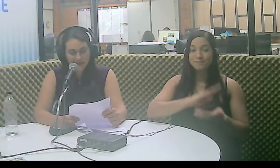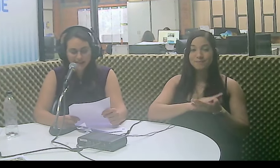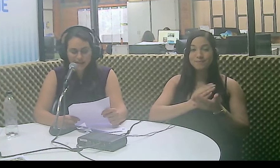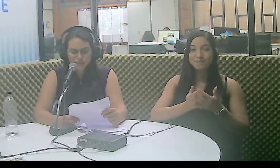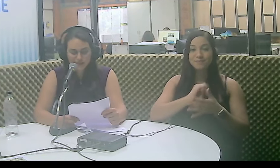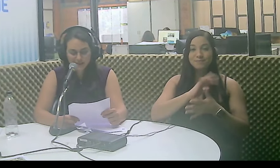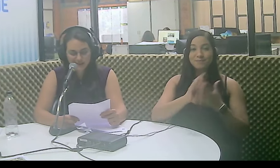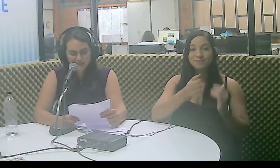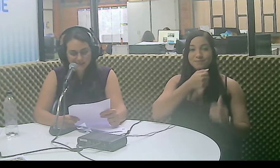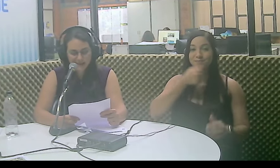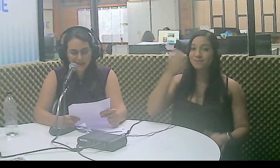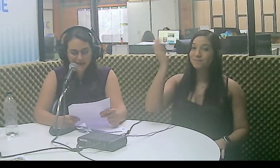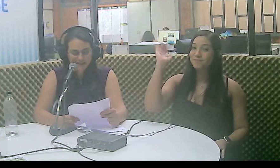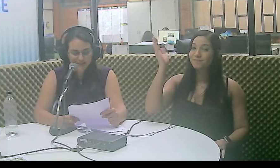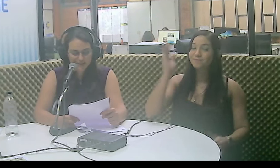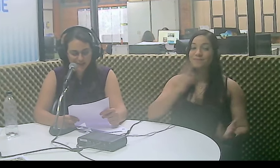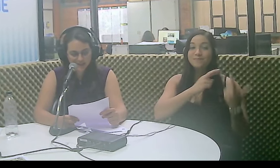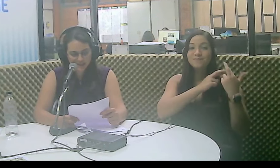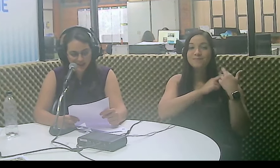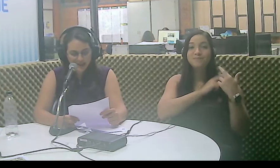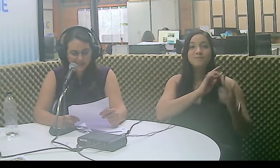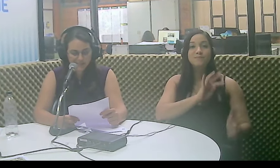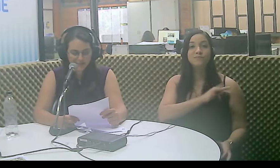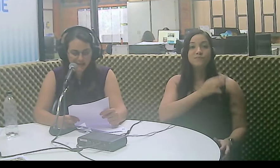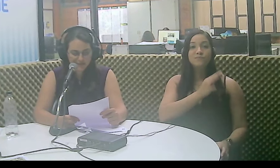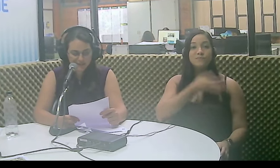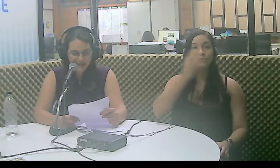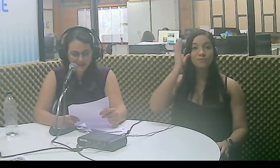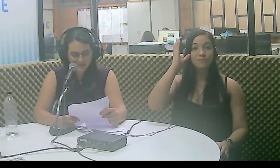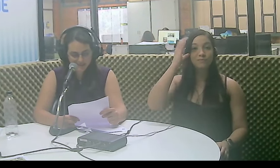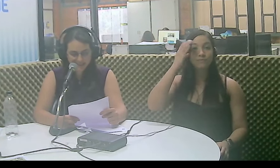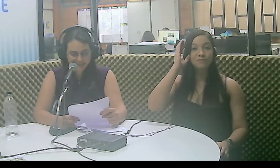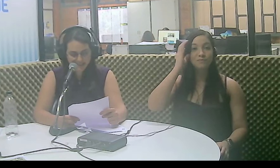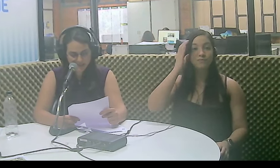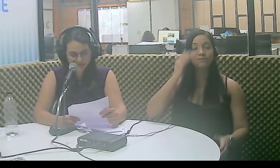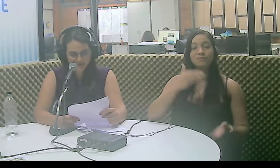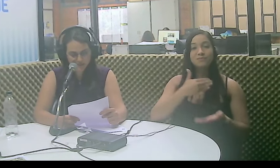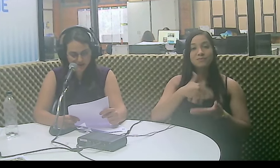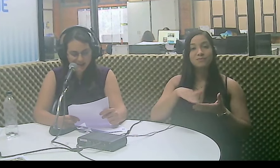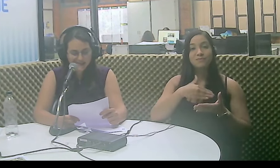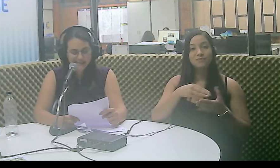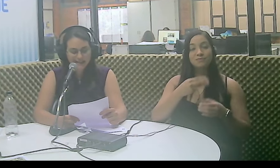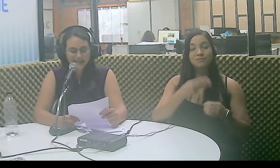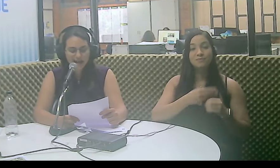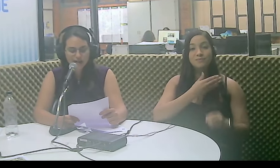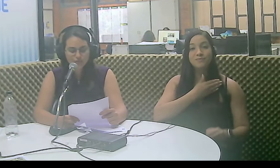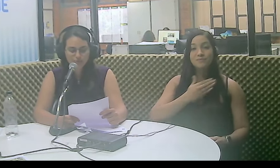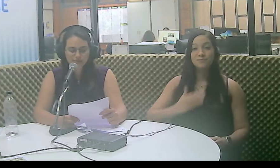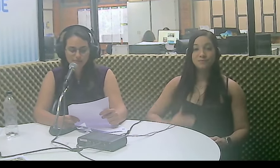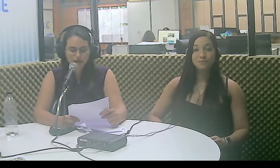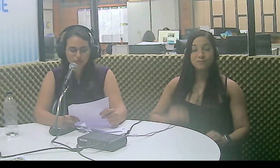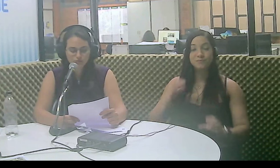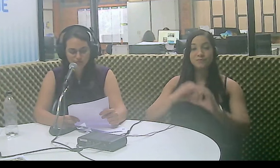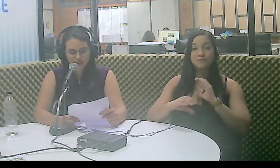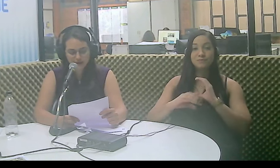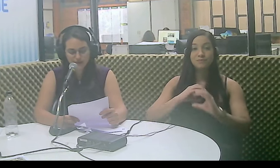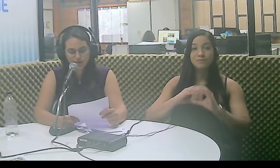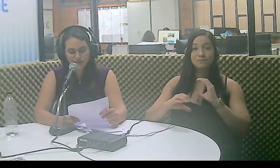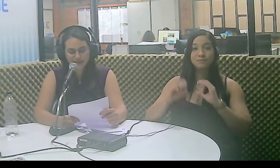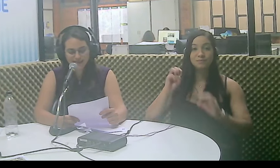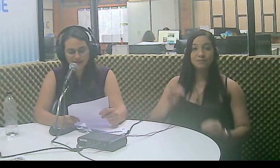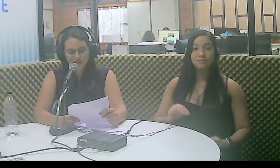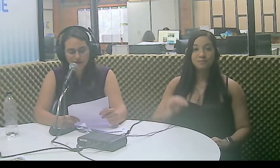Gianotti. Tradução em Libras, Amanda Valentim. Responsável técnico, Cristiano Silva. Secretário Municipal de